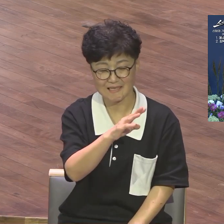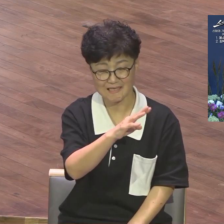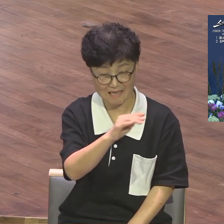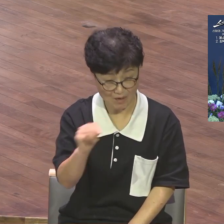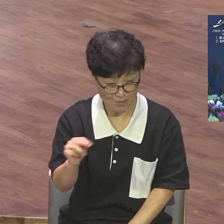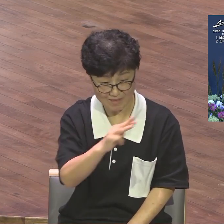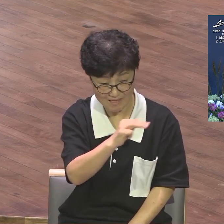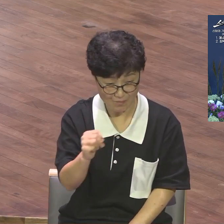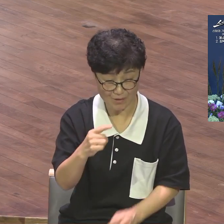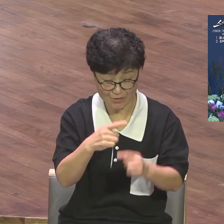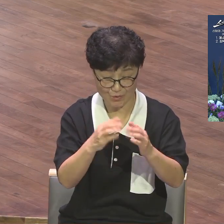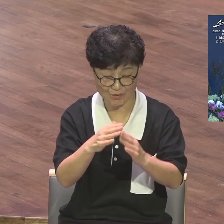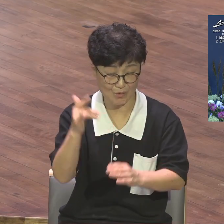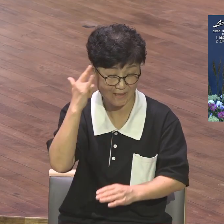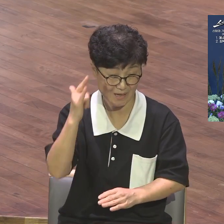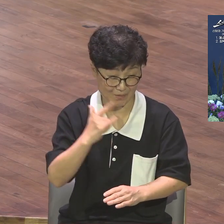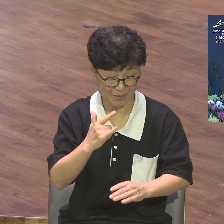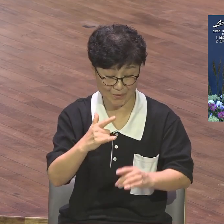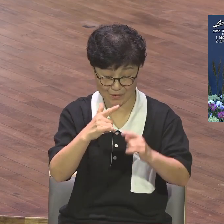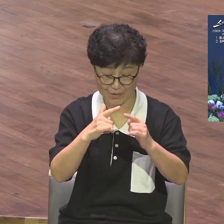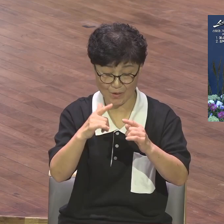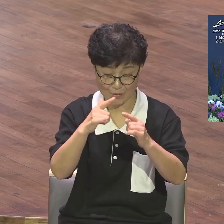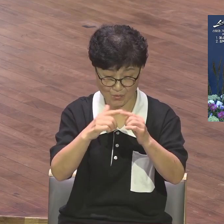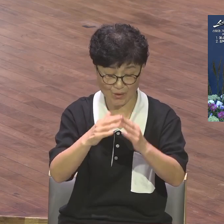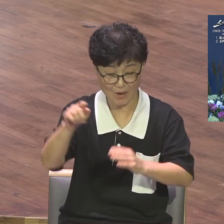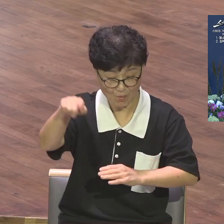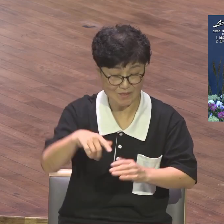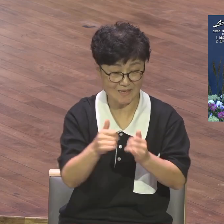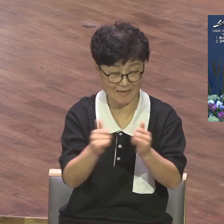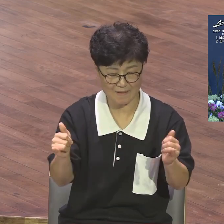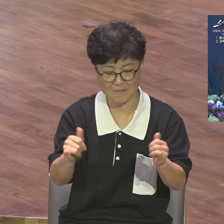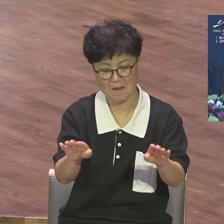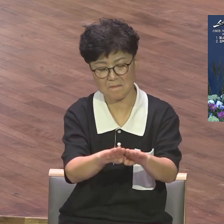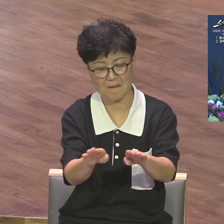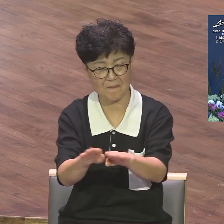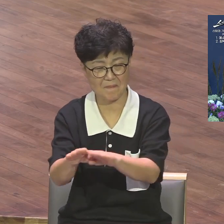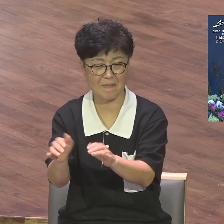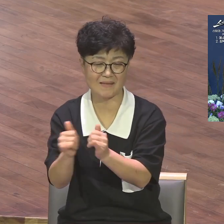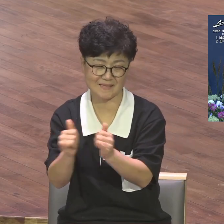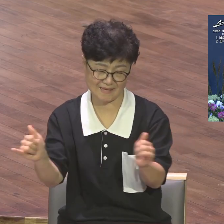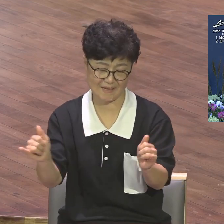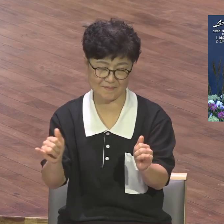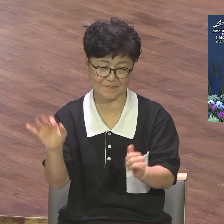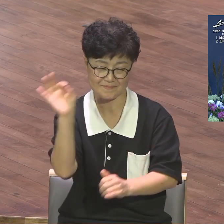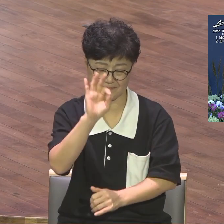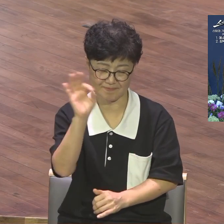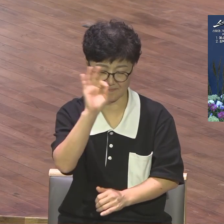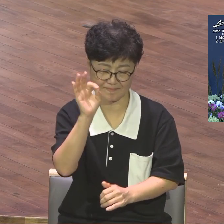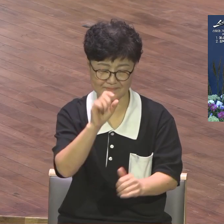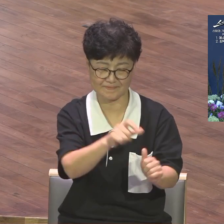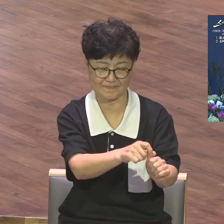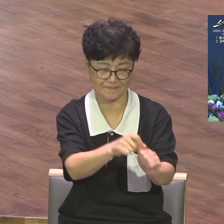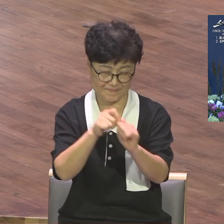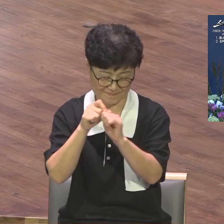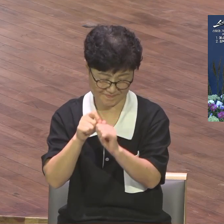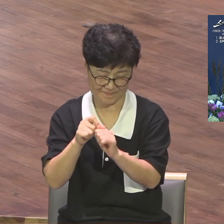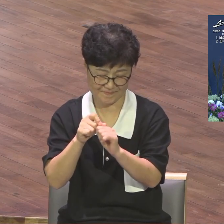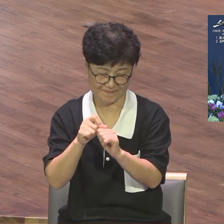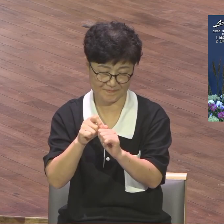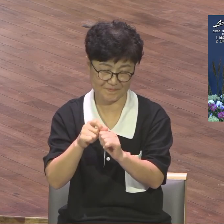우리가 정말 연락해보고 또 그 영혼을 놓고 기도하고 이름을 적어보고 적자생존이 그런 뜻은 아니지만 우스갯소리로